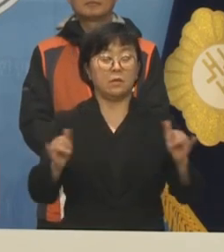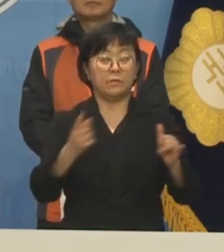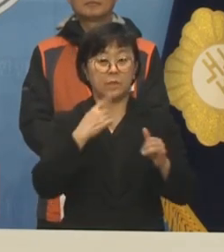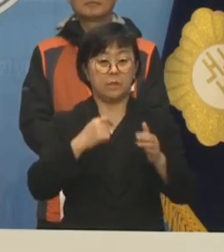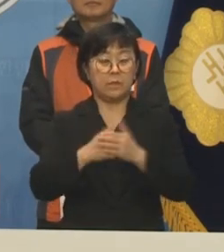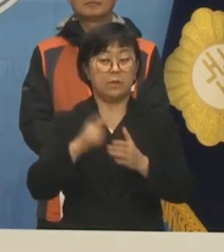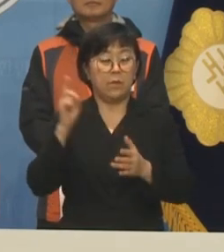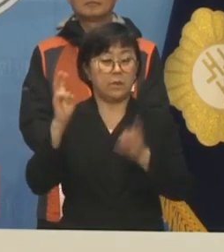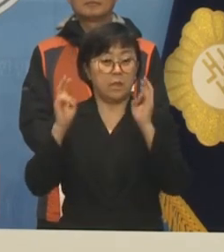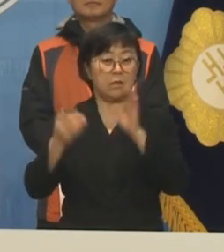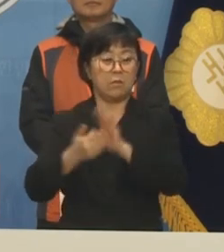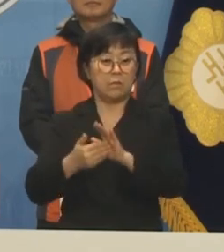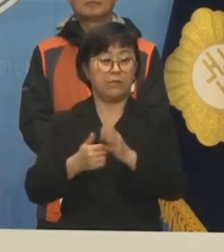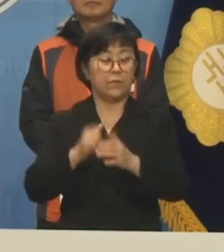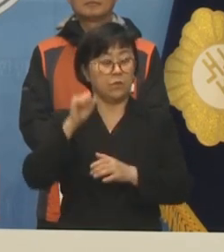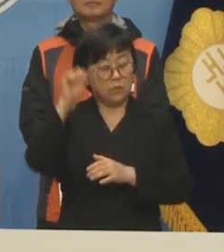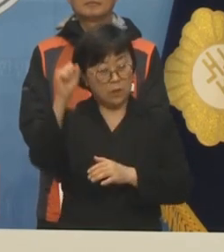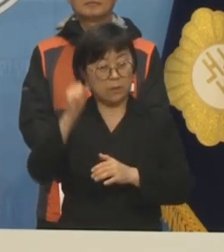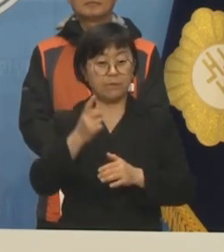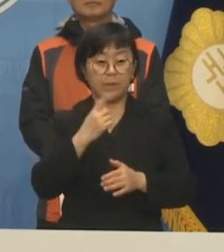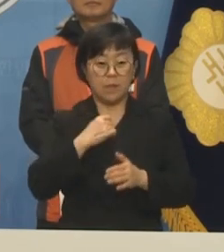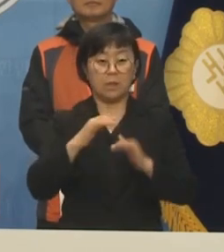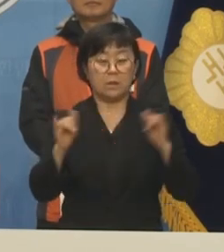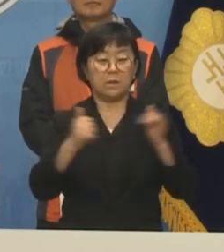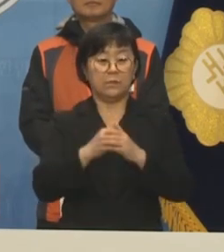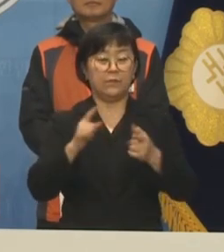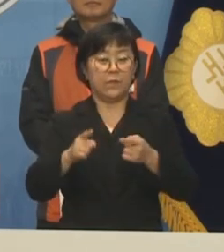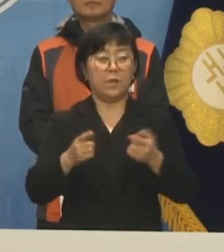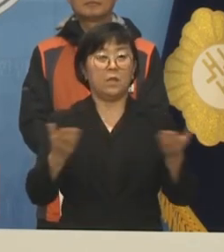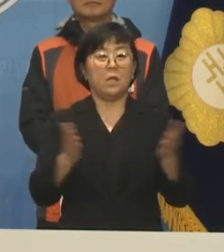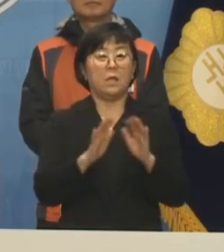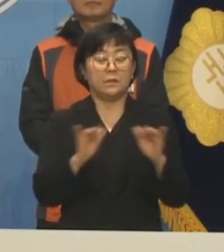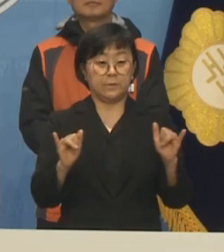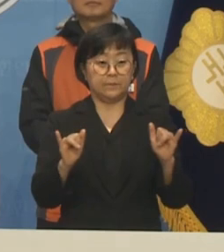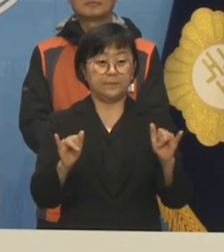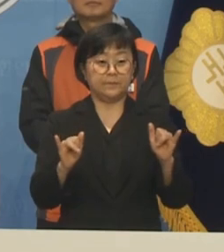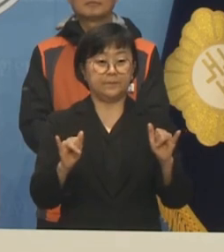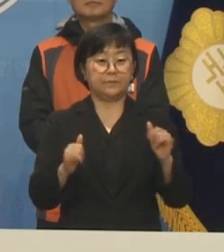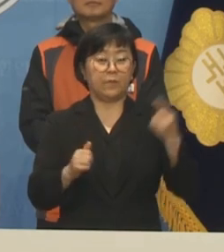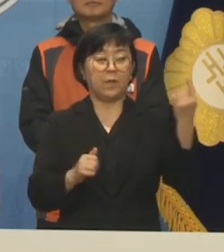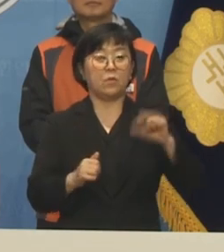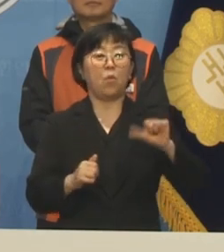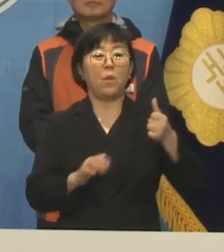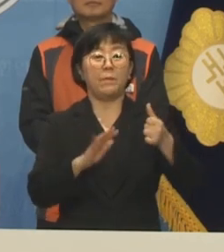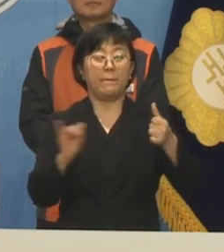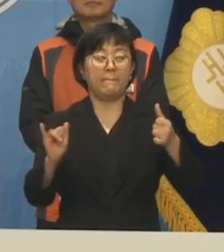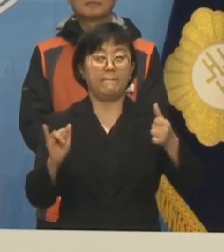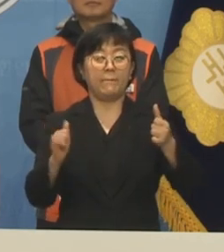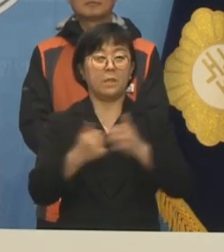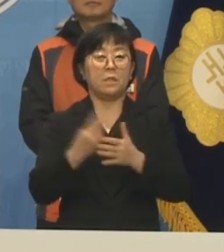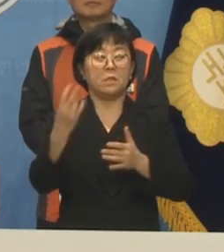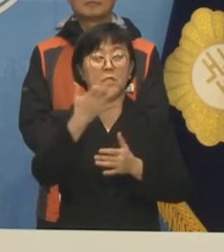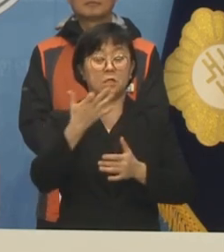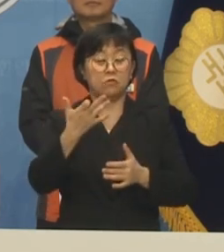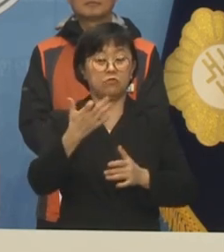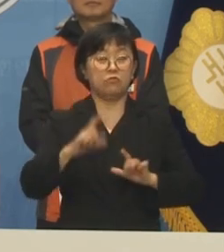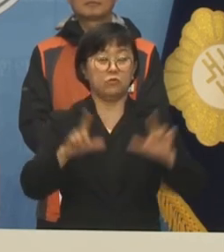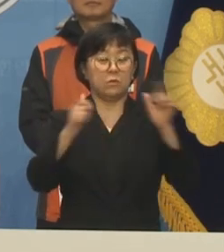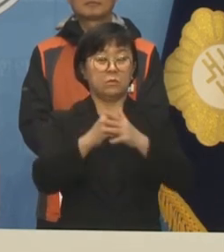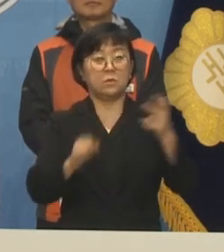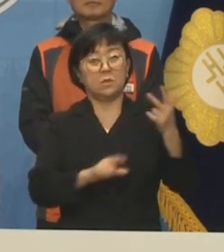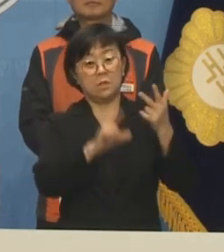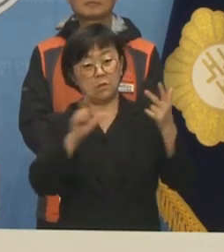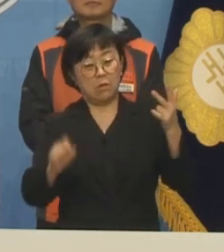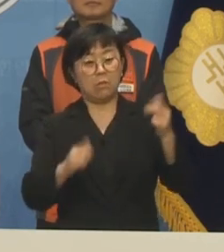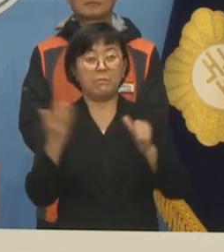자회사를 거부하고 투쟁을 진행했던 톨게이트 요금 수납원 1,500여 명은 2019년